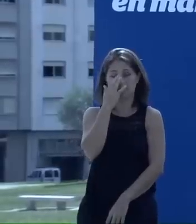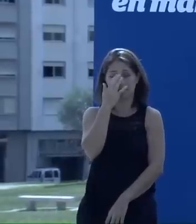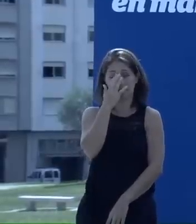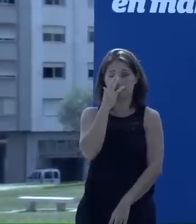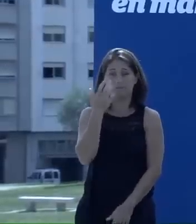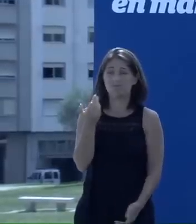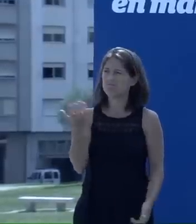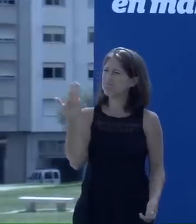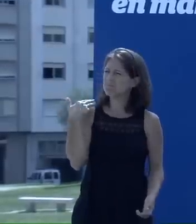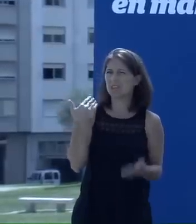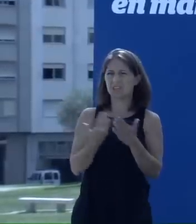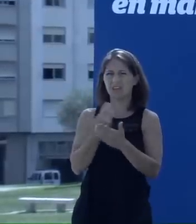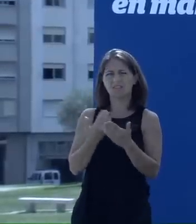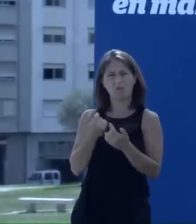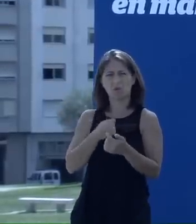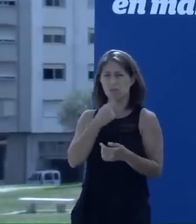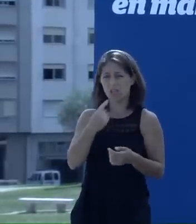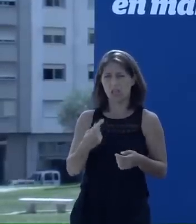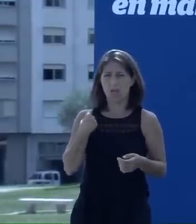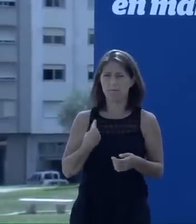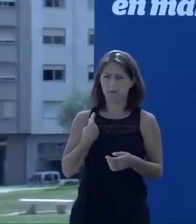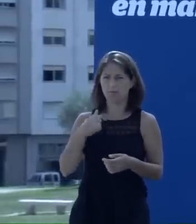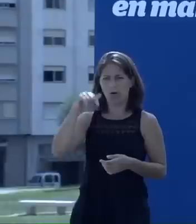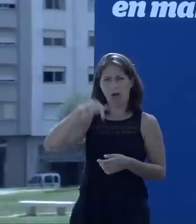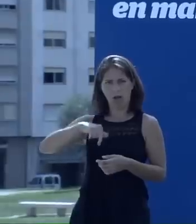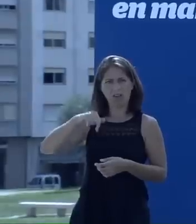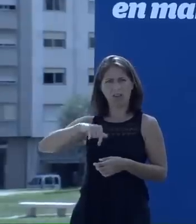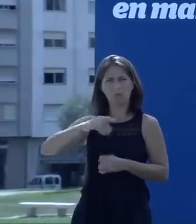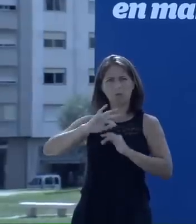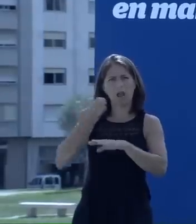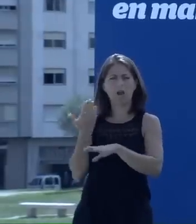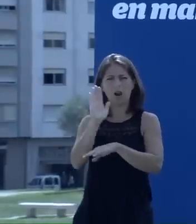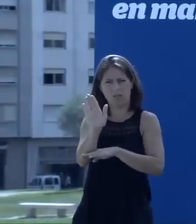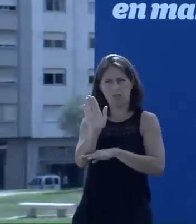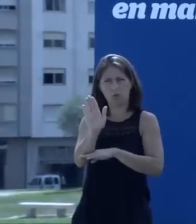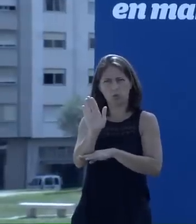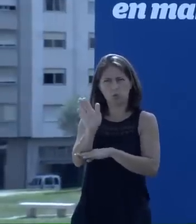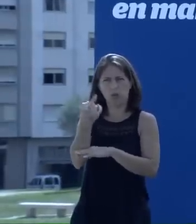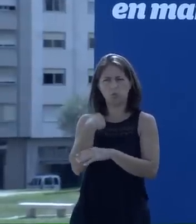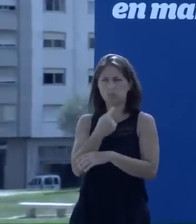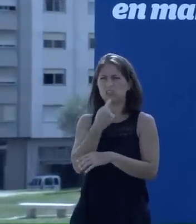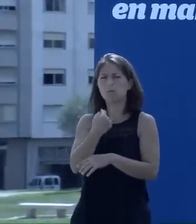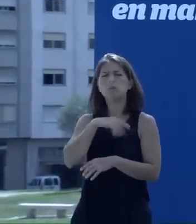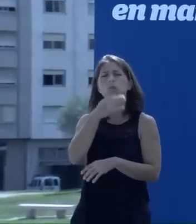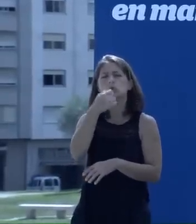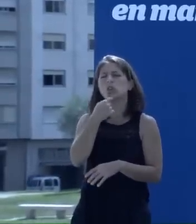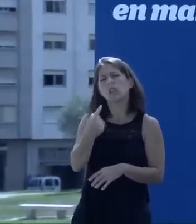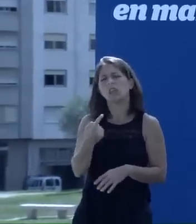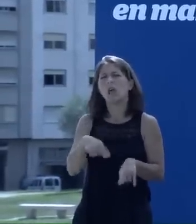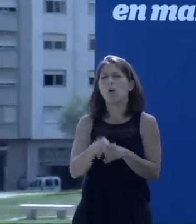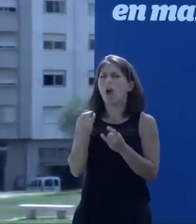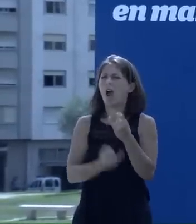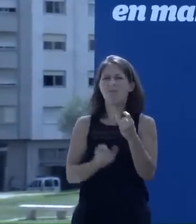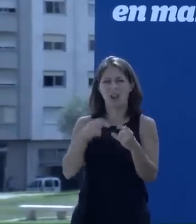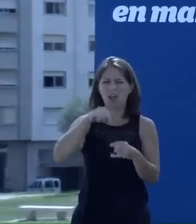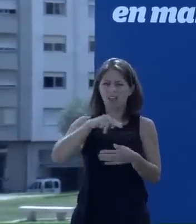Decía días atrás ao pé da Burga, cando presentamos a candidatura de En Marea por Ourense, que non podíamos permitir ningún día